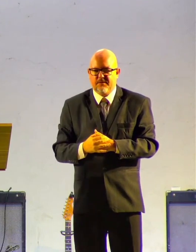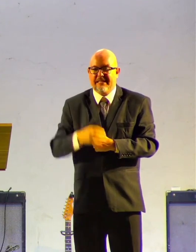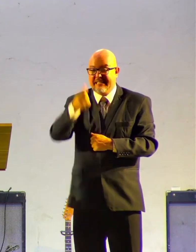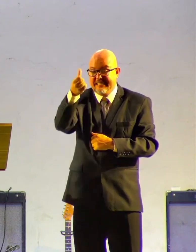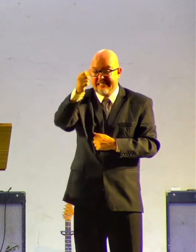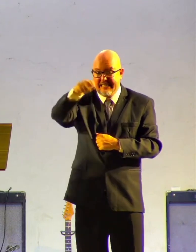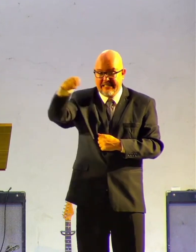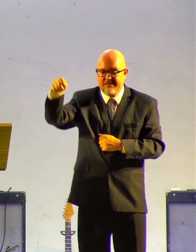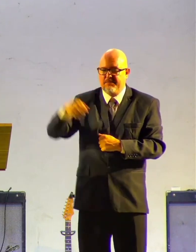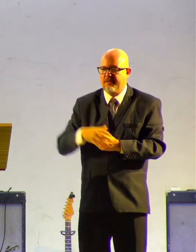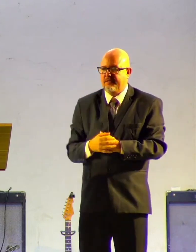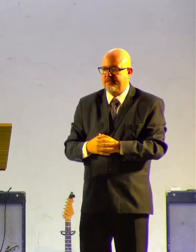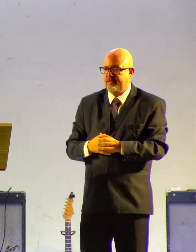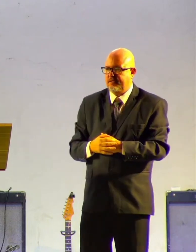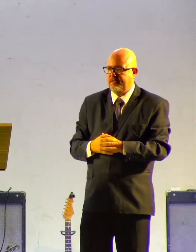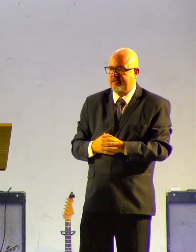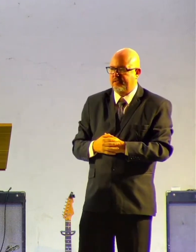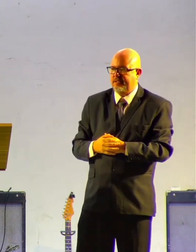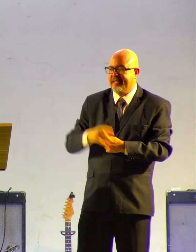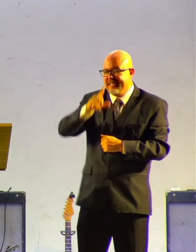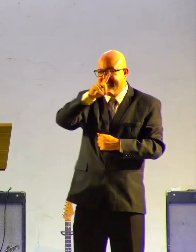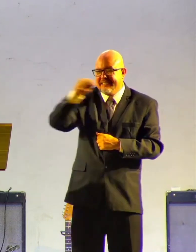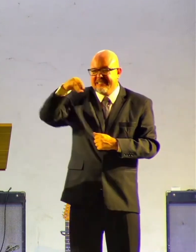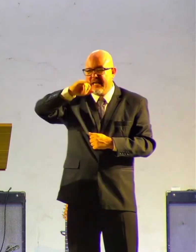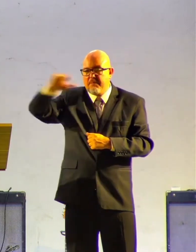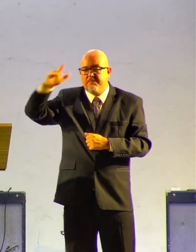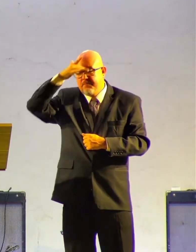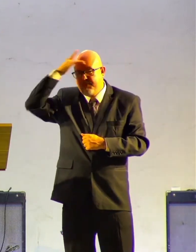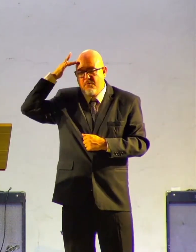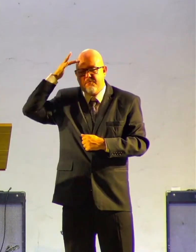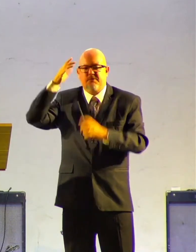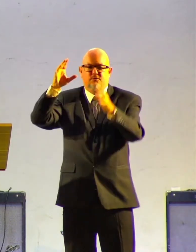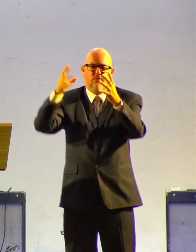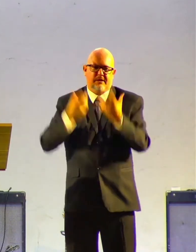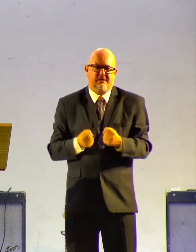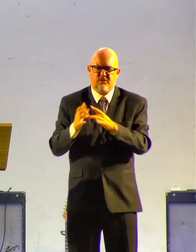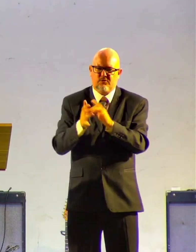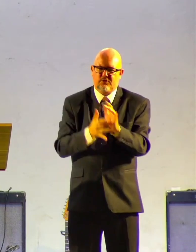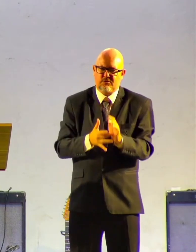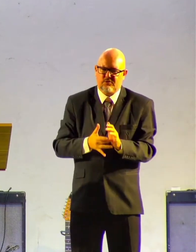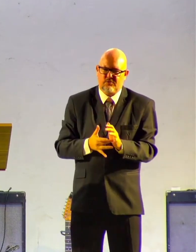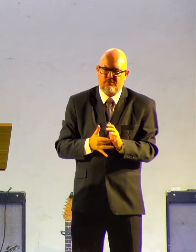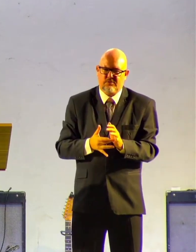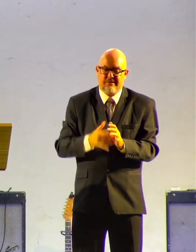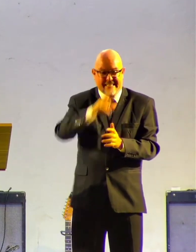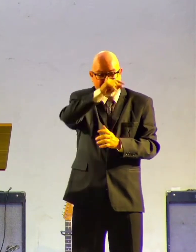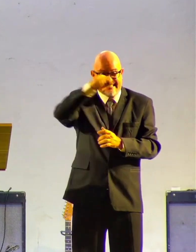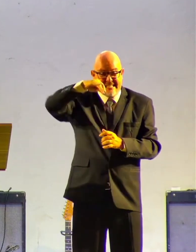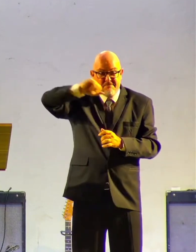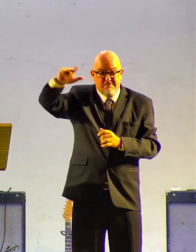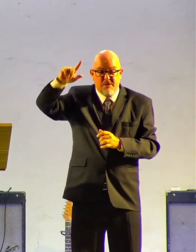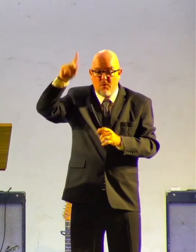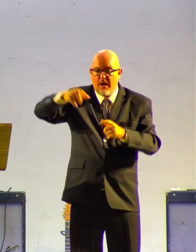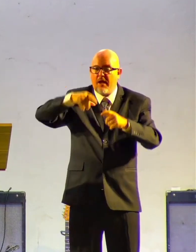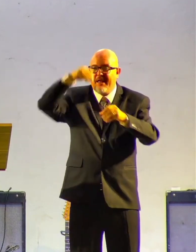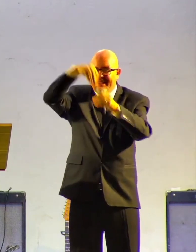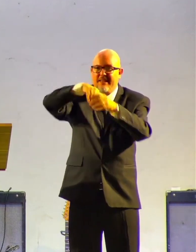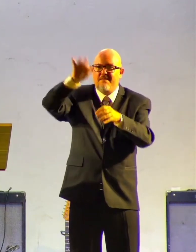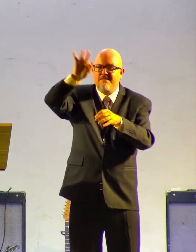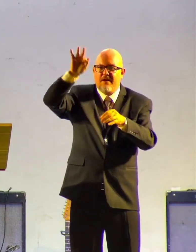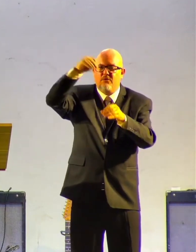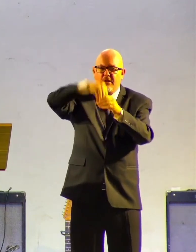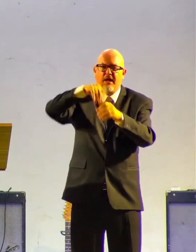6 meses, mais de 100.000 pessoas convertidas. Este avivamento chegou às